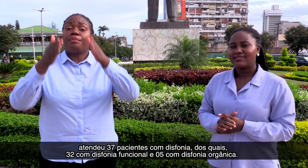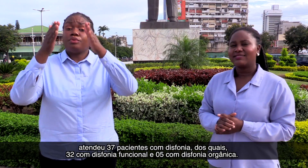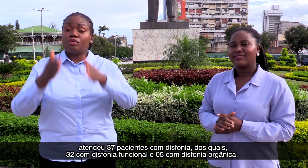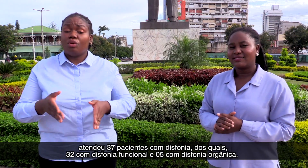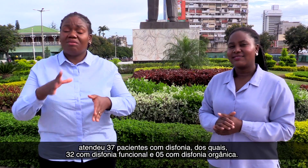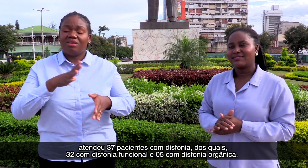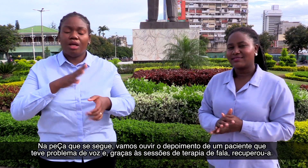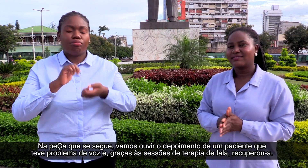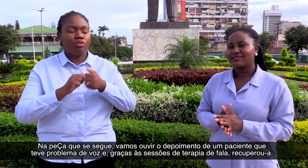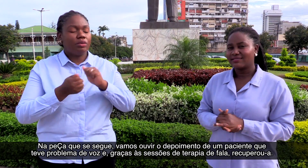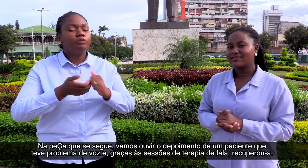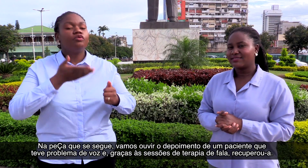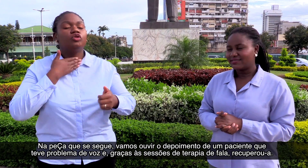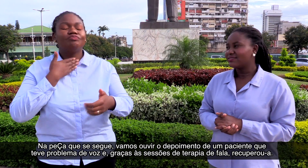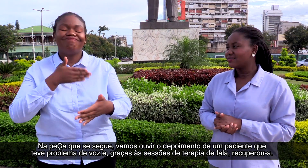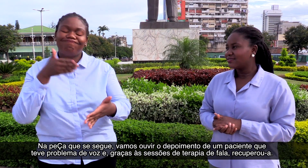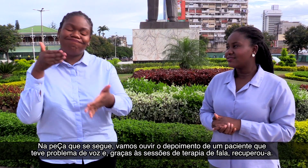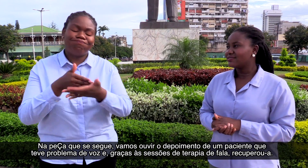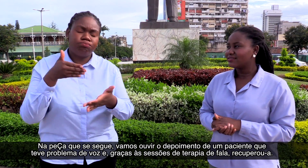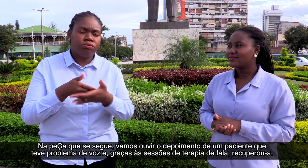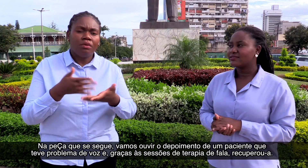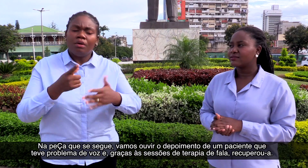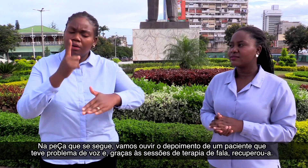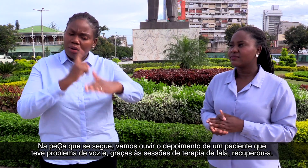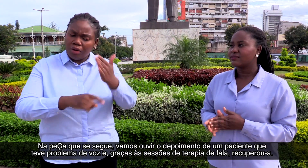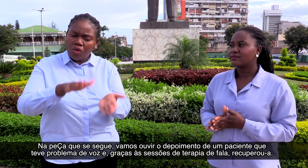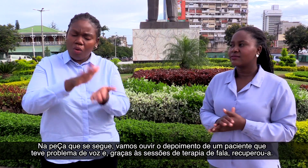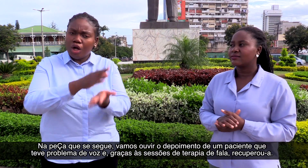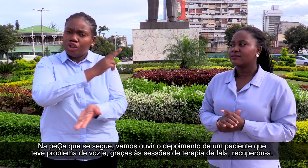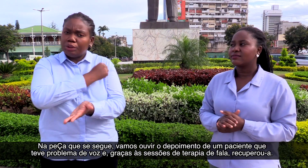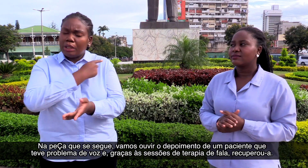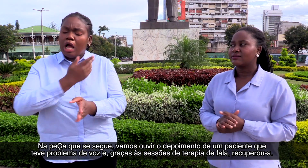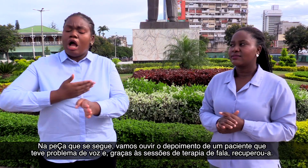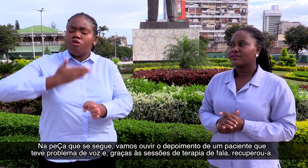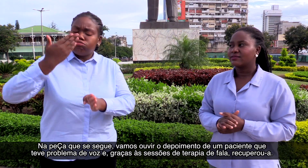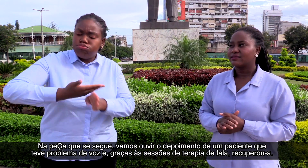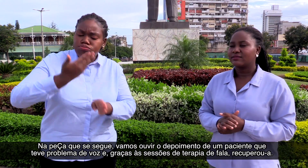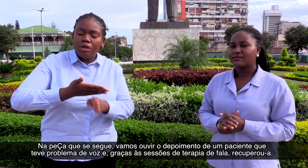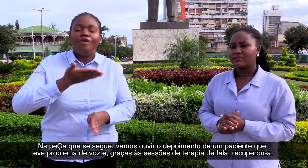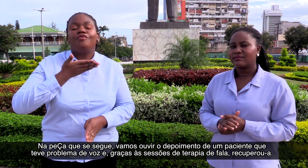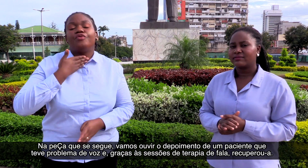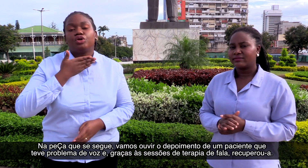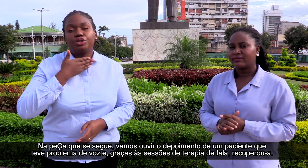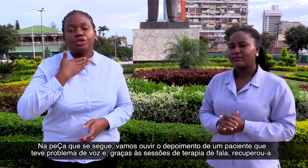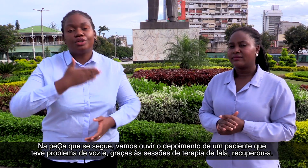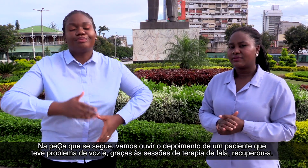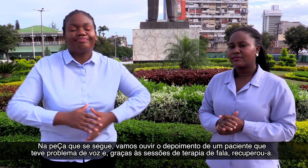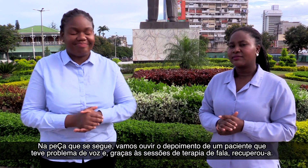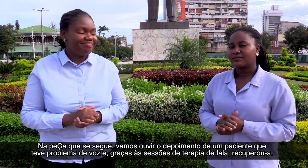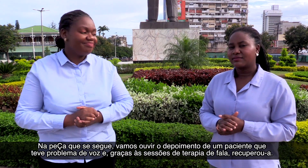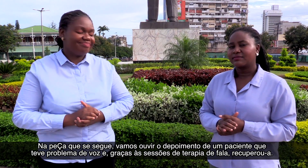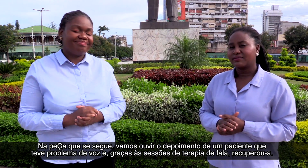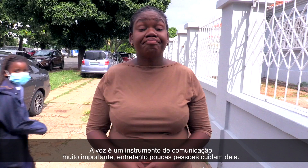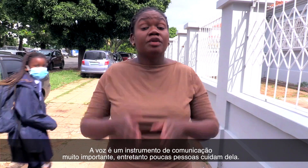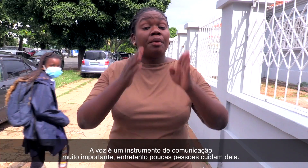que se segue, vamos ouvir o depoimento de um paciente que teve problema de voz e, graças às sessões de terapia de fala,